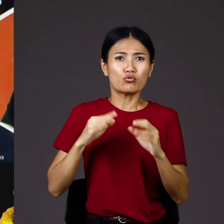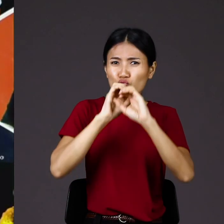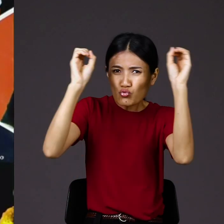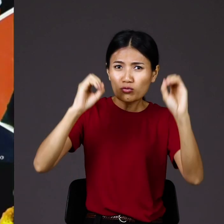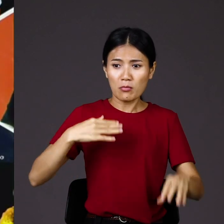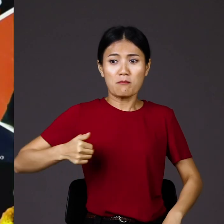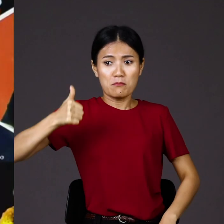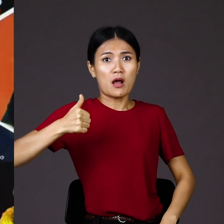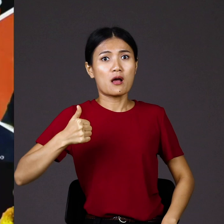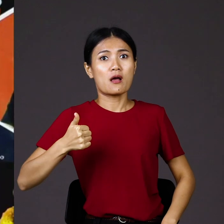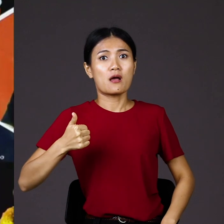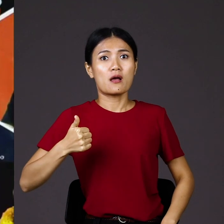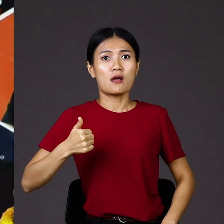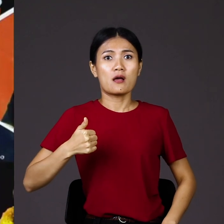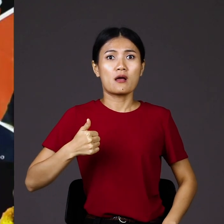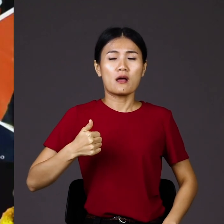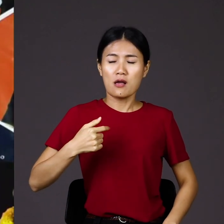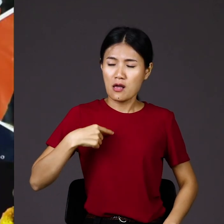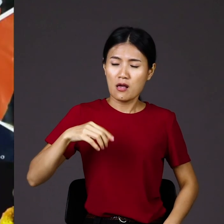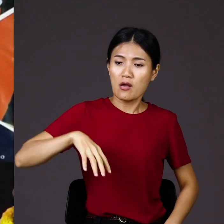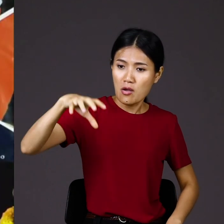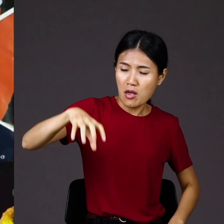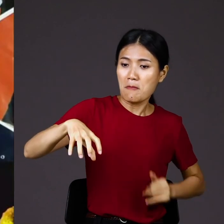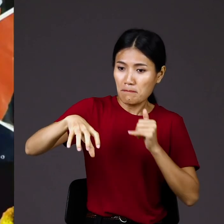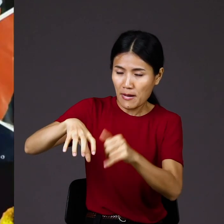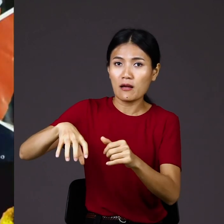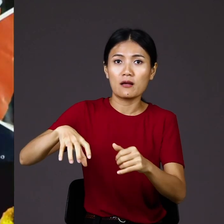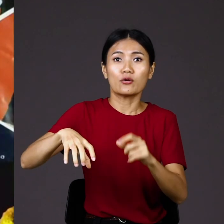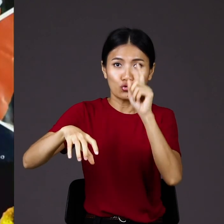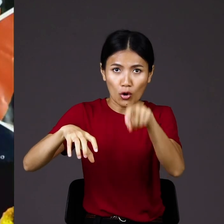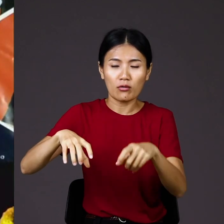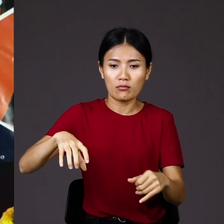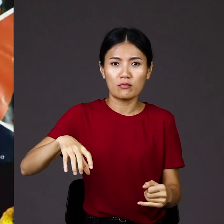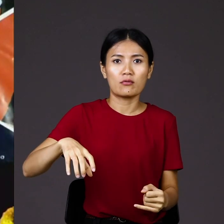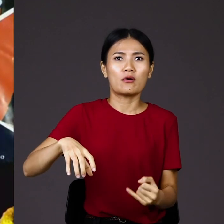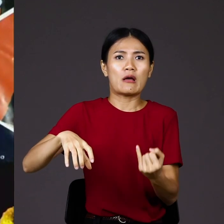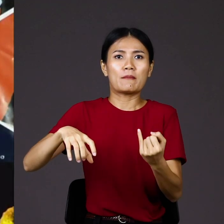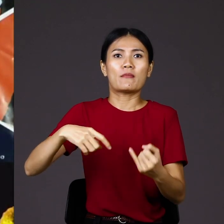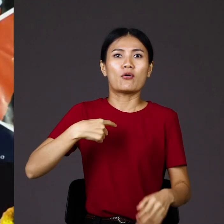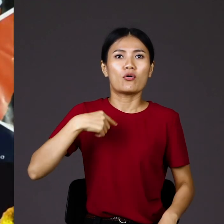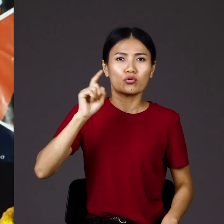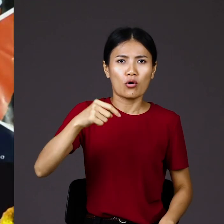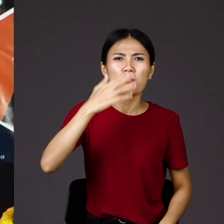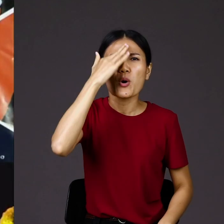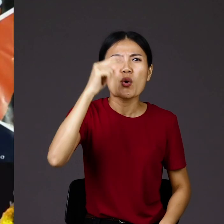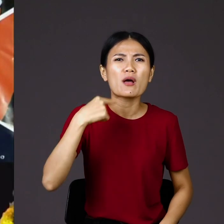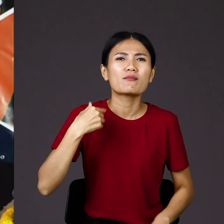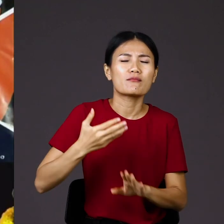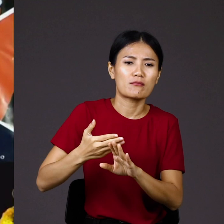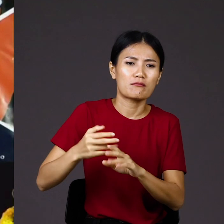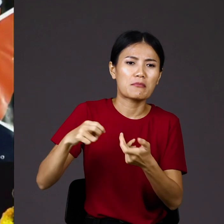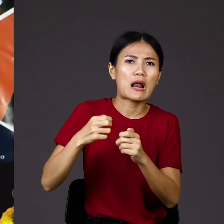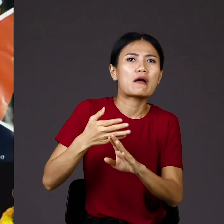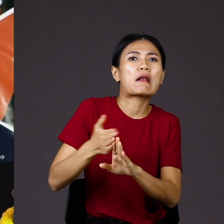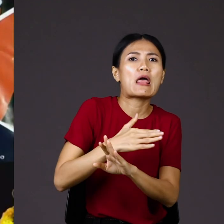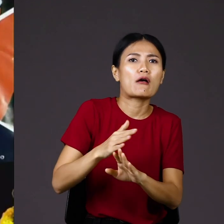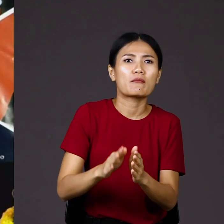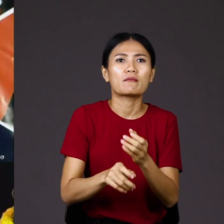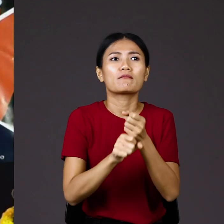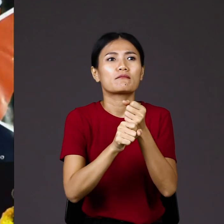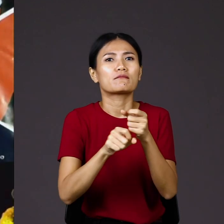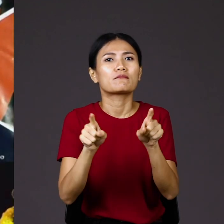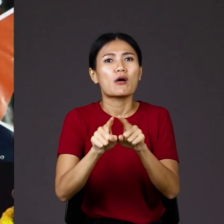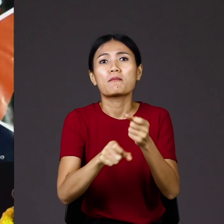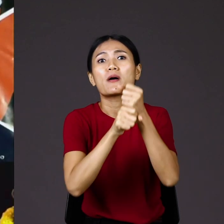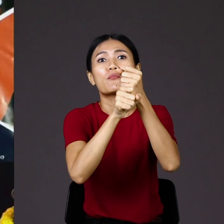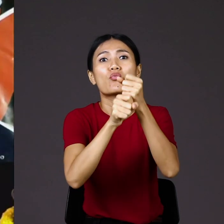แฟลชม็อบปีนี้ครบ1ปีพอดีแฟลชม็อบเมื่อที่สกายวอล์กตรงสยามตรงปทุมวัน